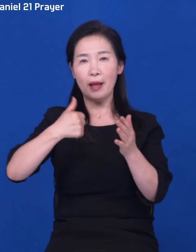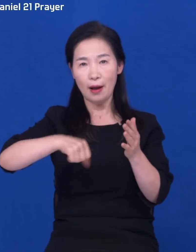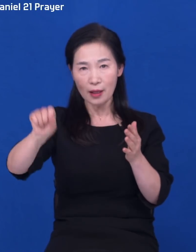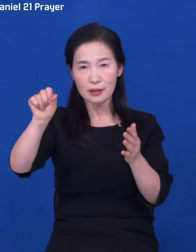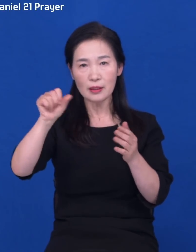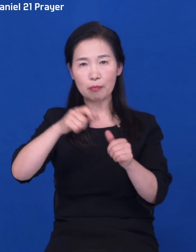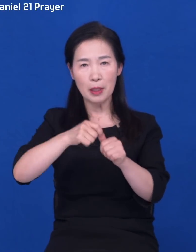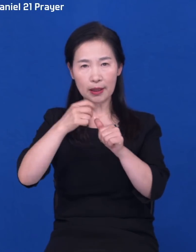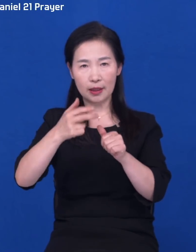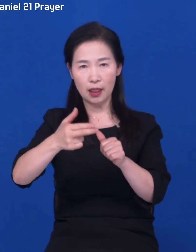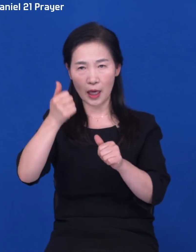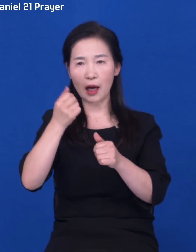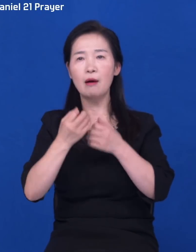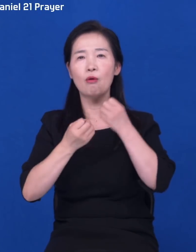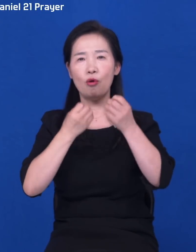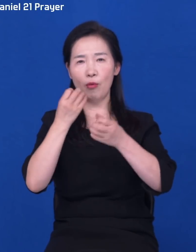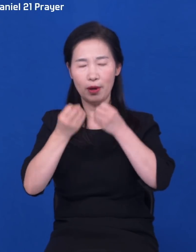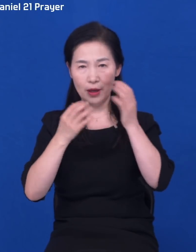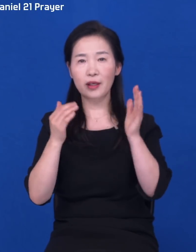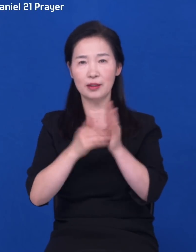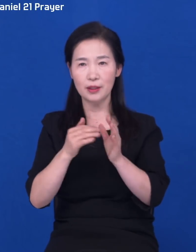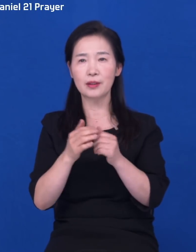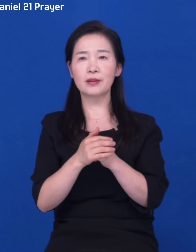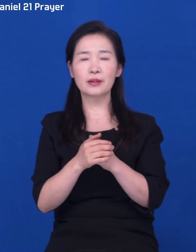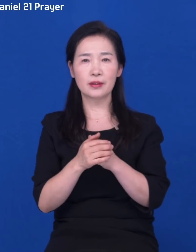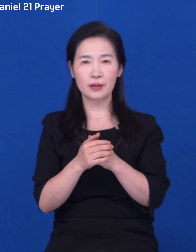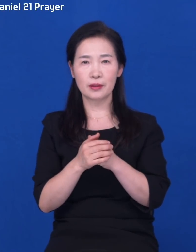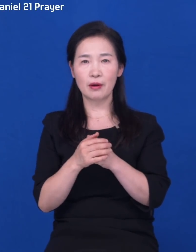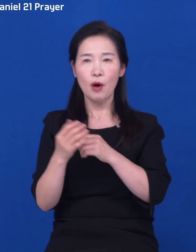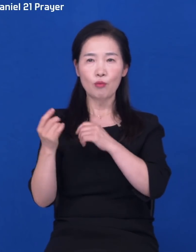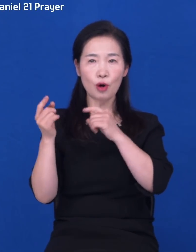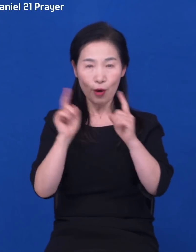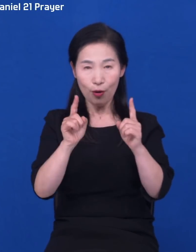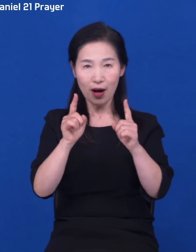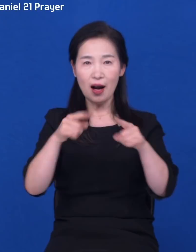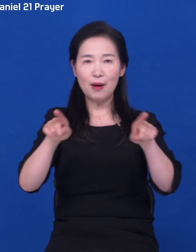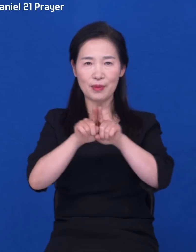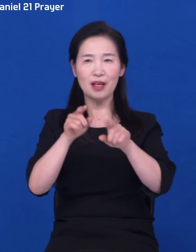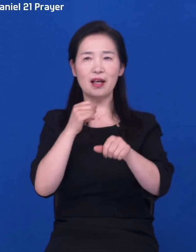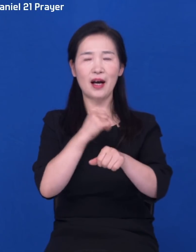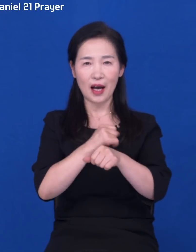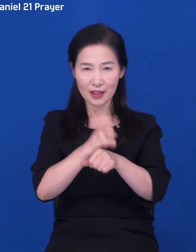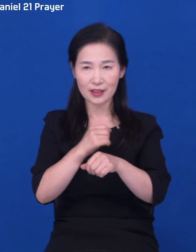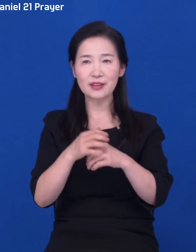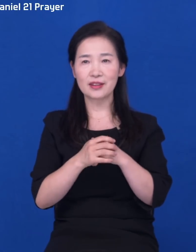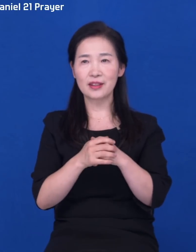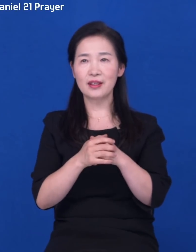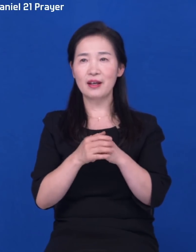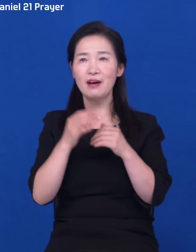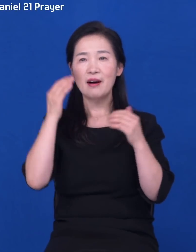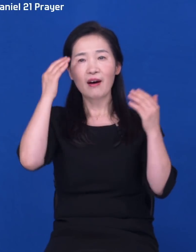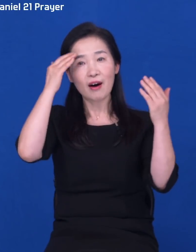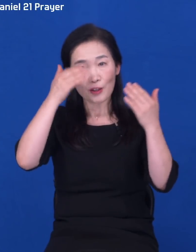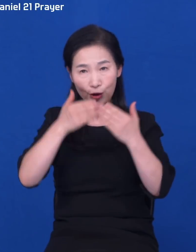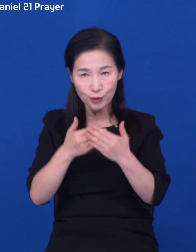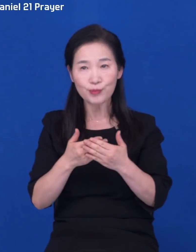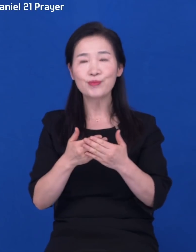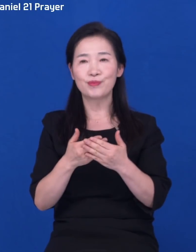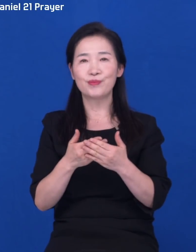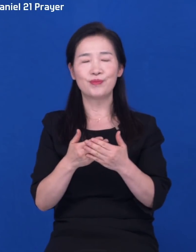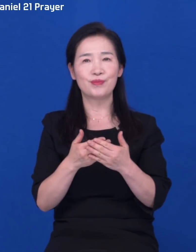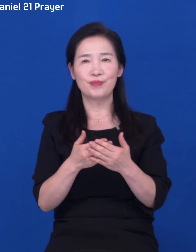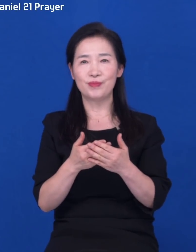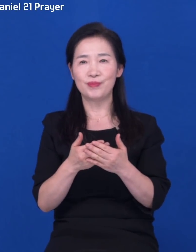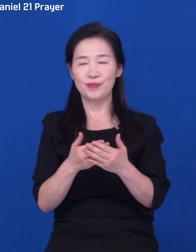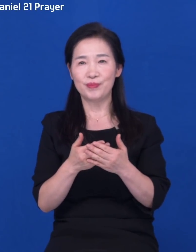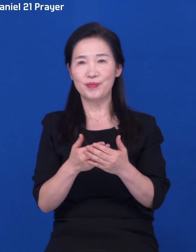메시아라고 고백을 했던 거죠. 부활과 함께하는 어둠을 택하는 것이 믿어지는